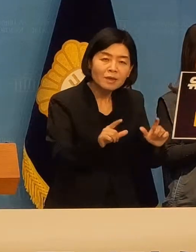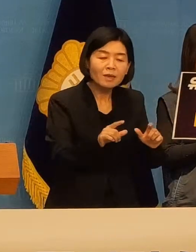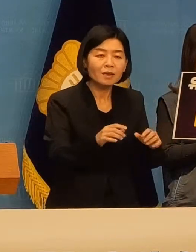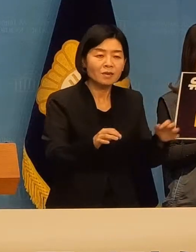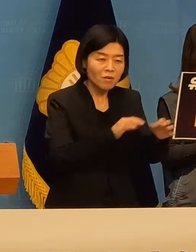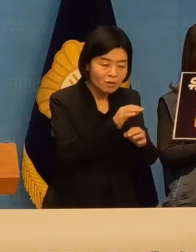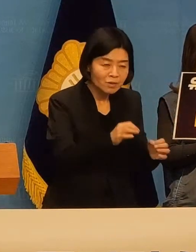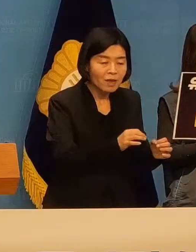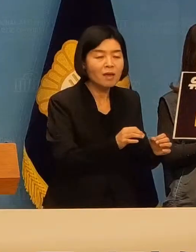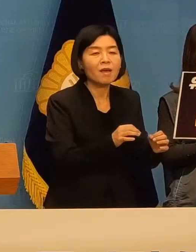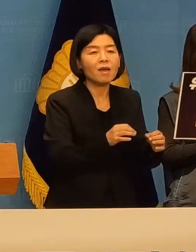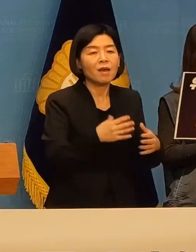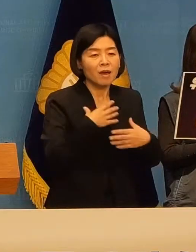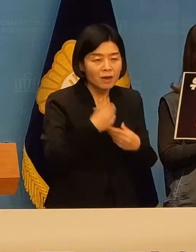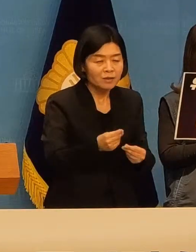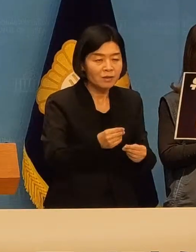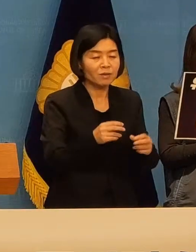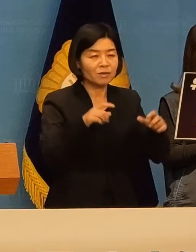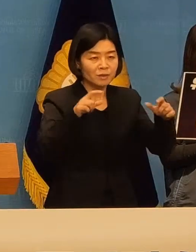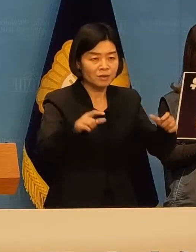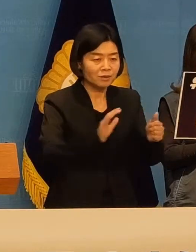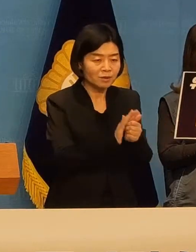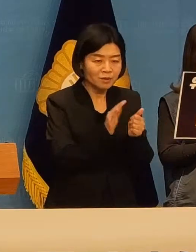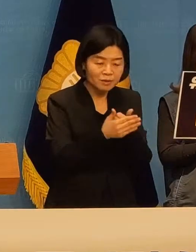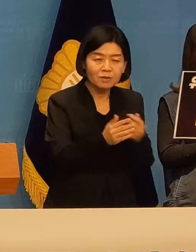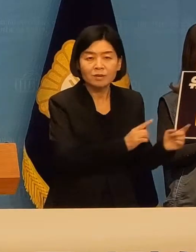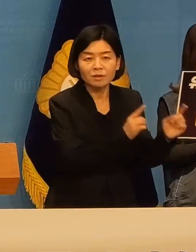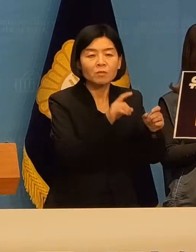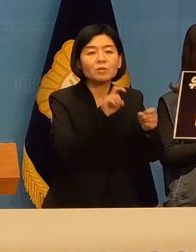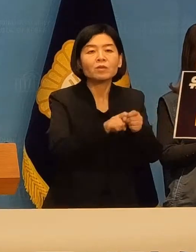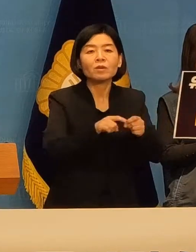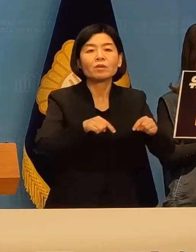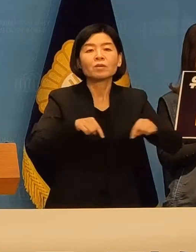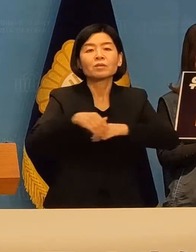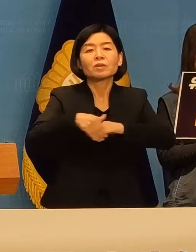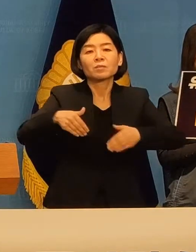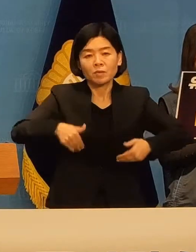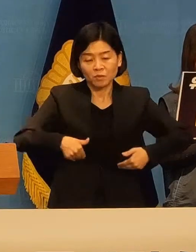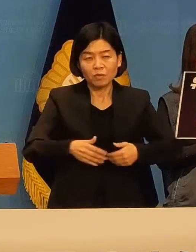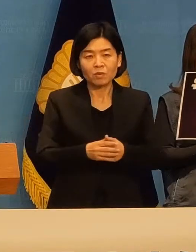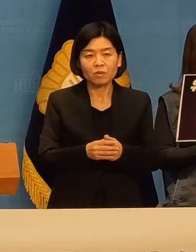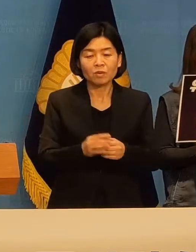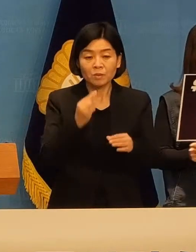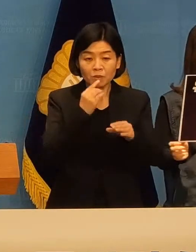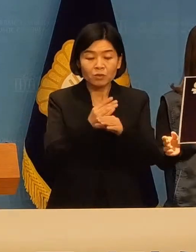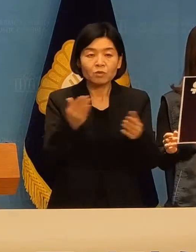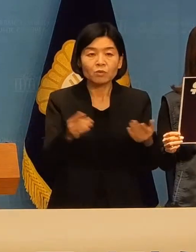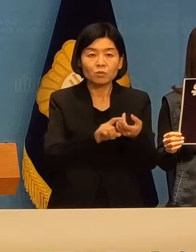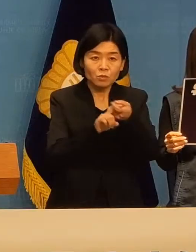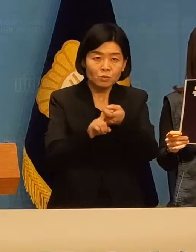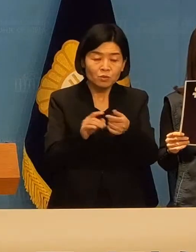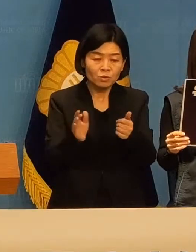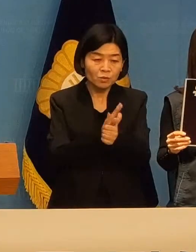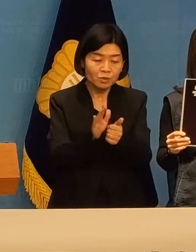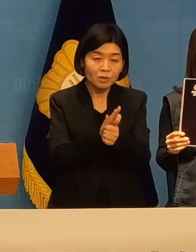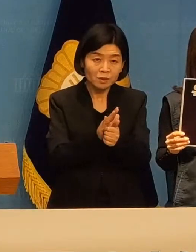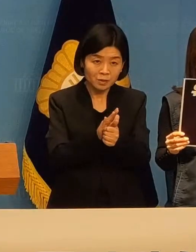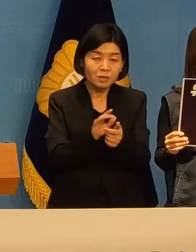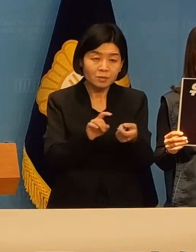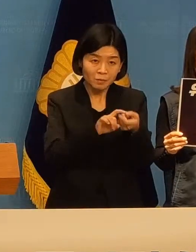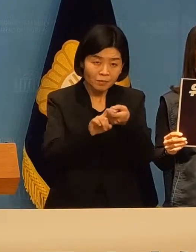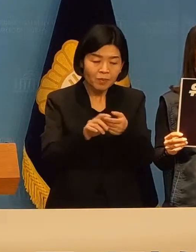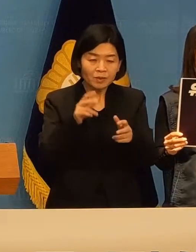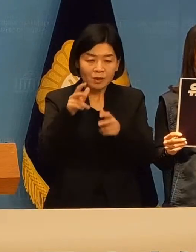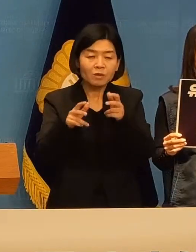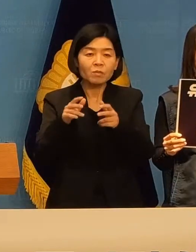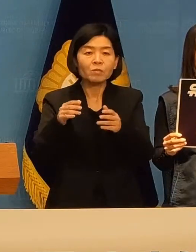포함한 산업대책을 수립하여야 할 것이다. 이를 위해 민주노총 서비스연맹은 산업통상자원부와